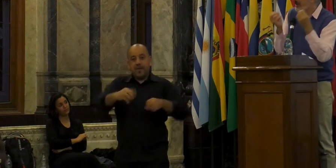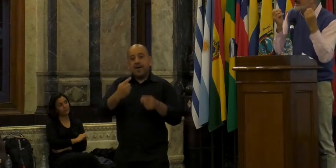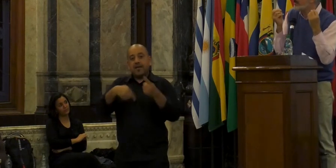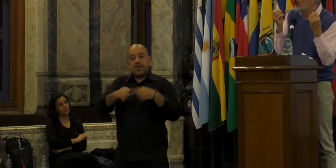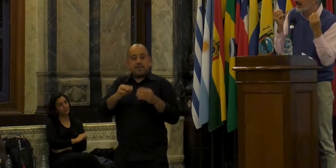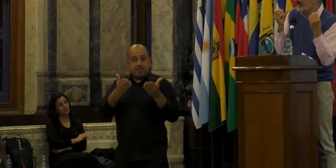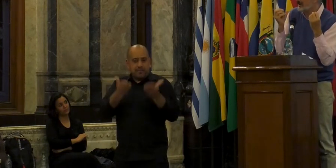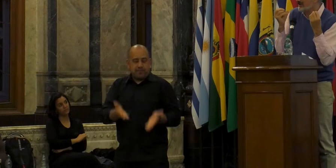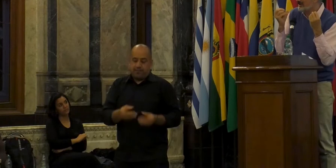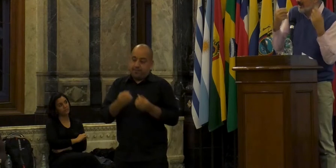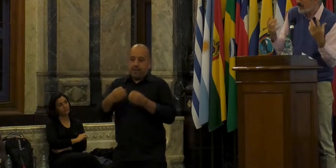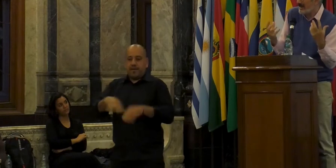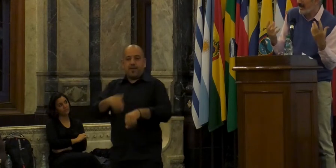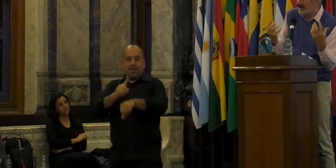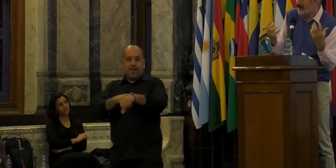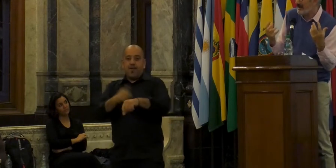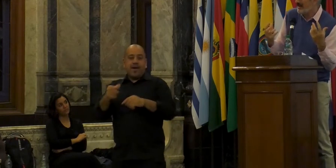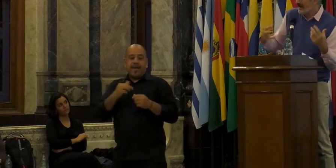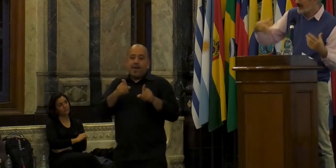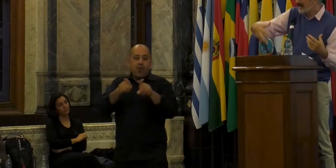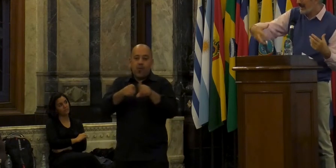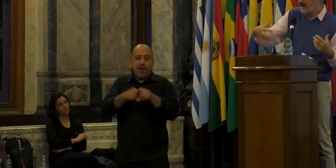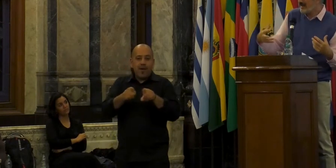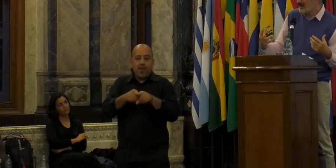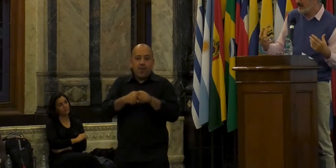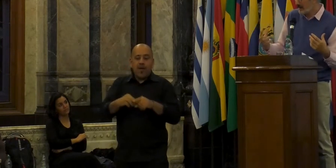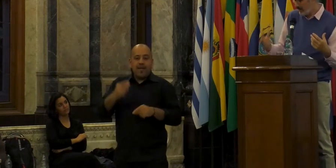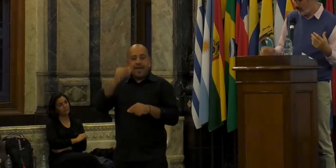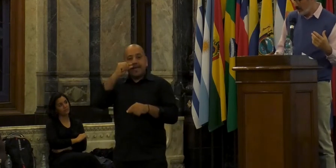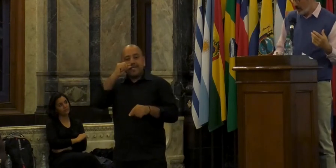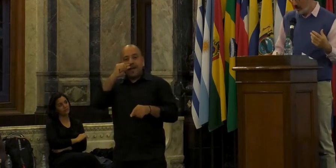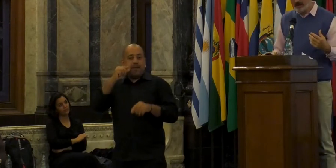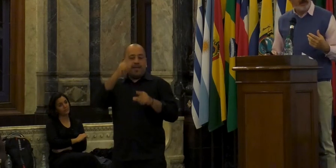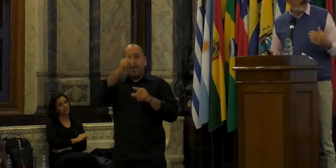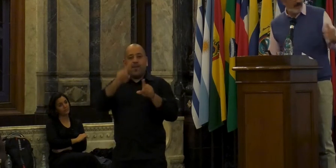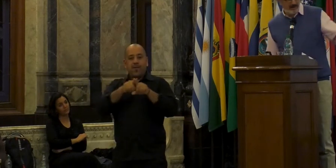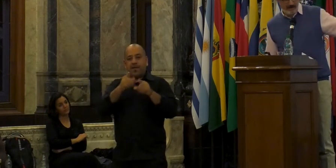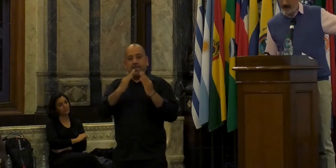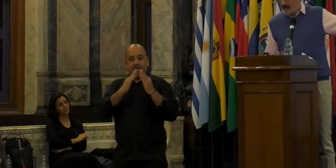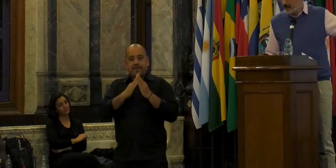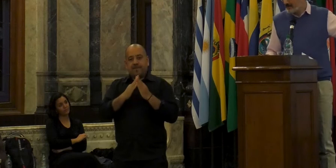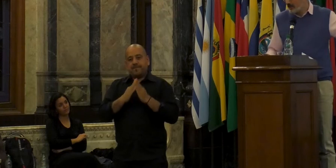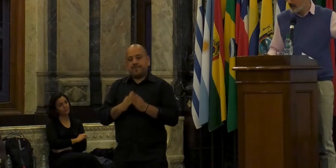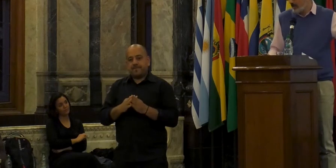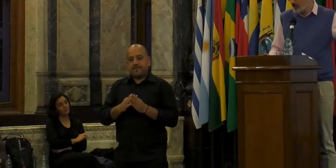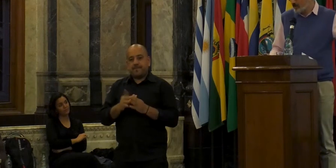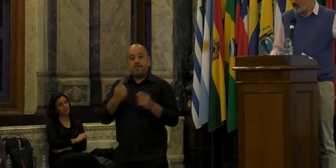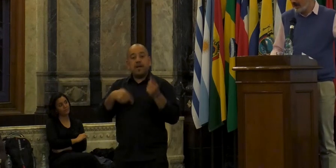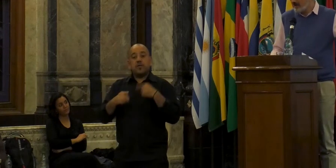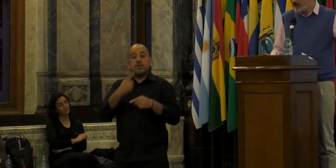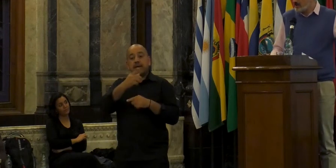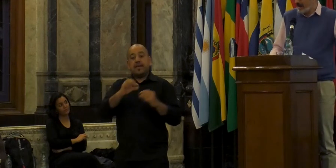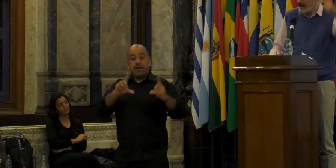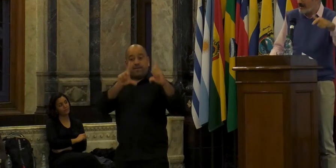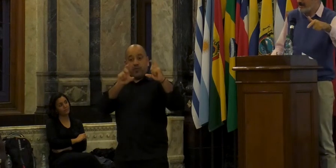Parecía como en tiempos modernos, ¿no? Chaplin en casa, eso es la taylorización del espacio. Bueno, esta foto la pongo solo